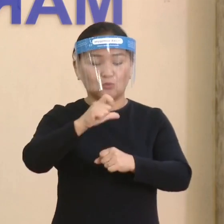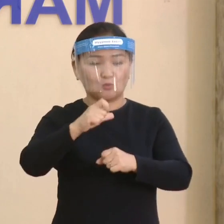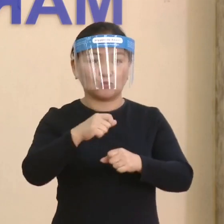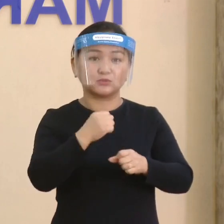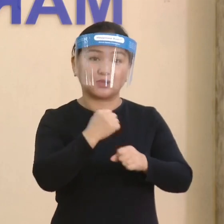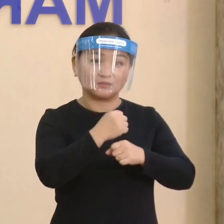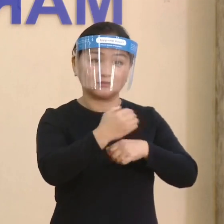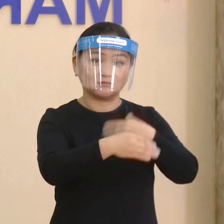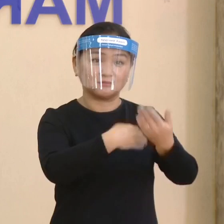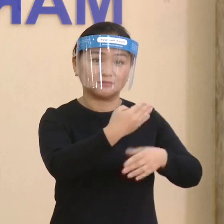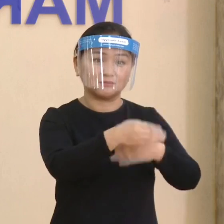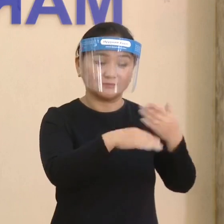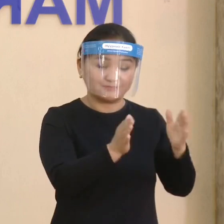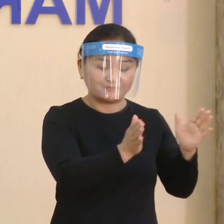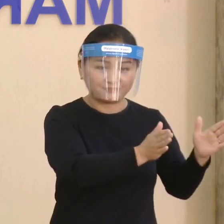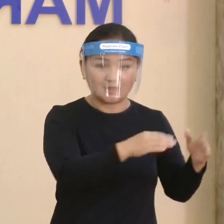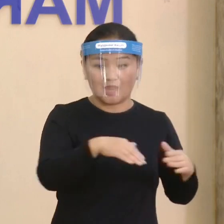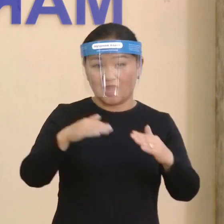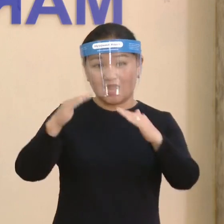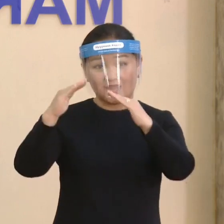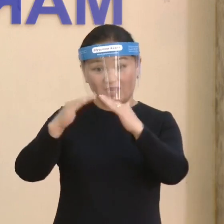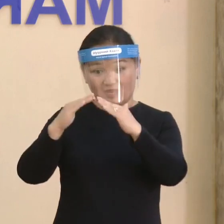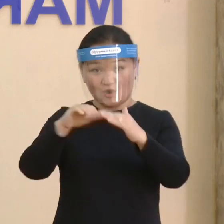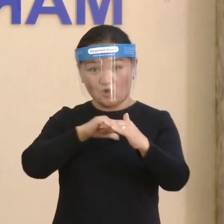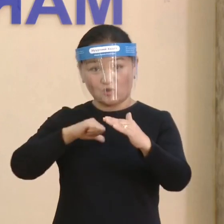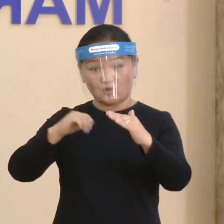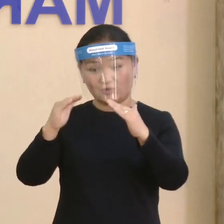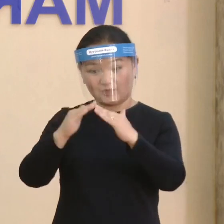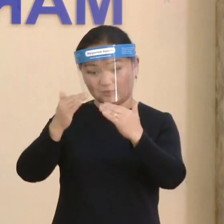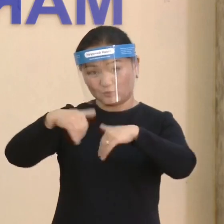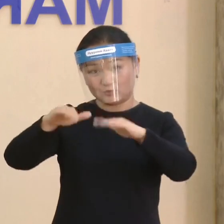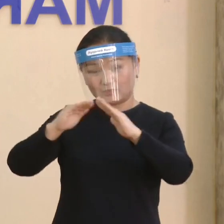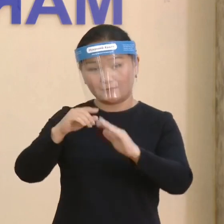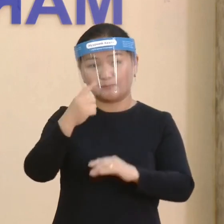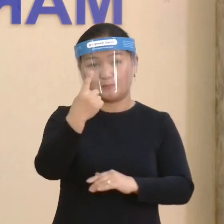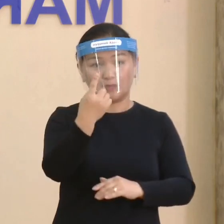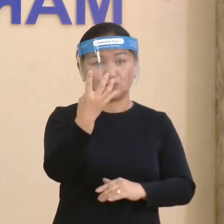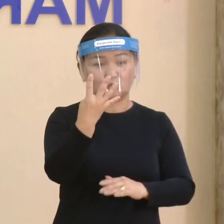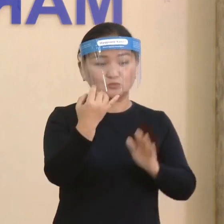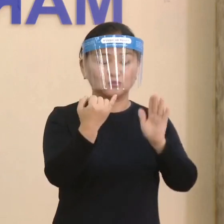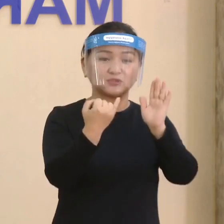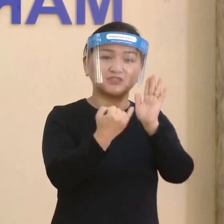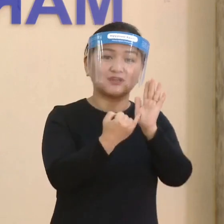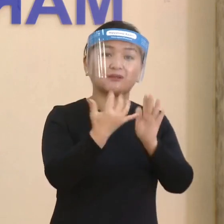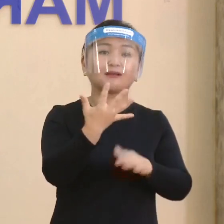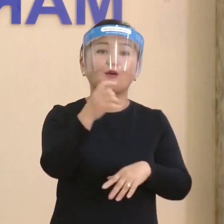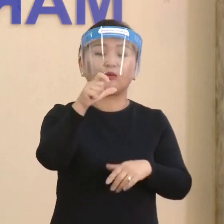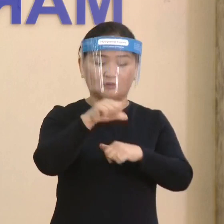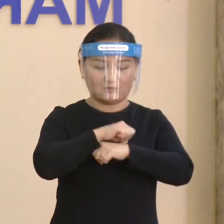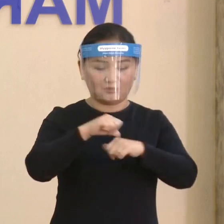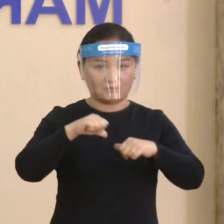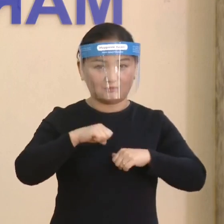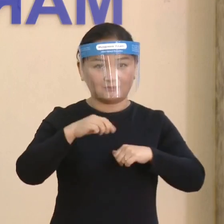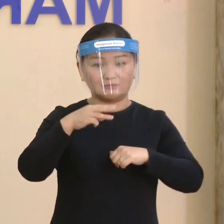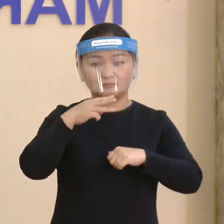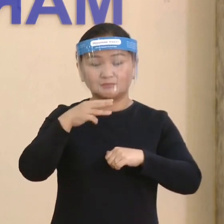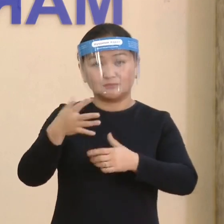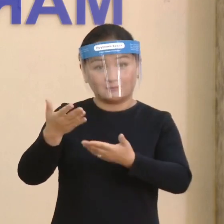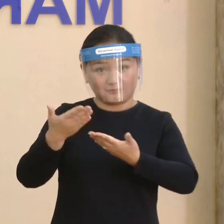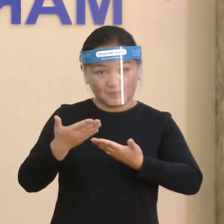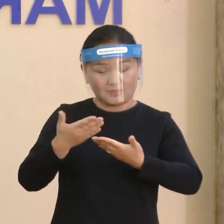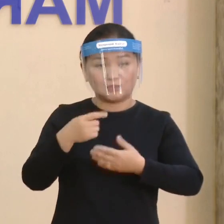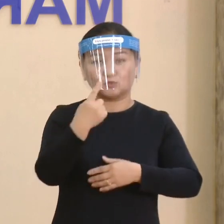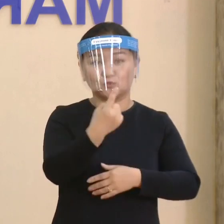байна. За гэрийн тусгаарлалтанд нийслэл хотод бол 1465 хүн байна гэсэн та өнөөдөр биднэрт мэдээлсэн. Энд